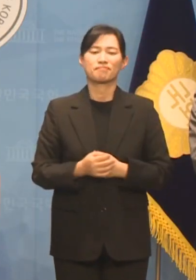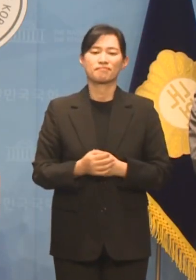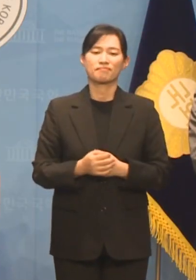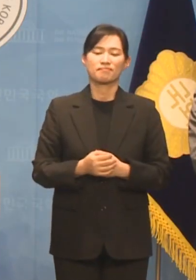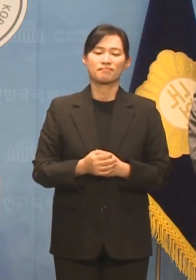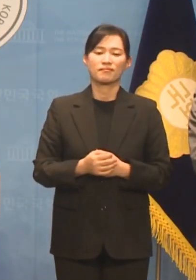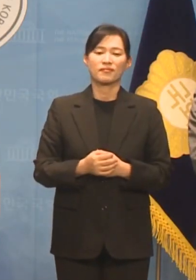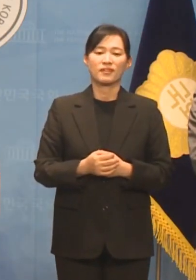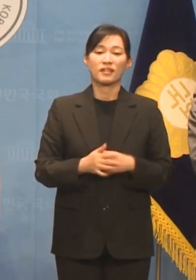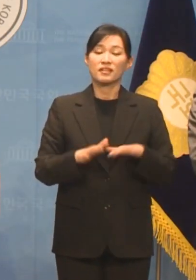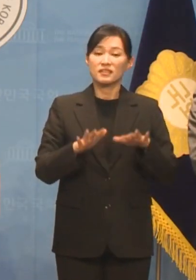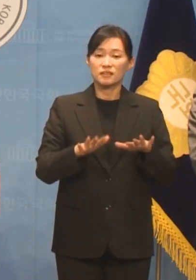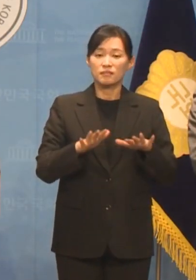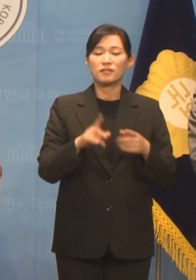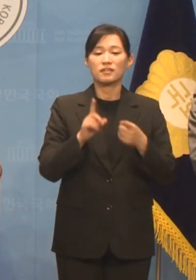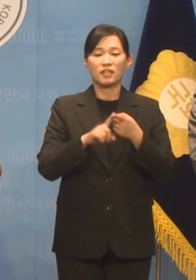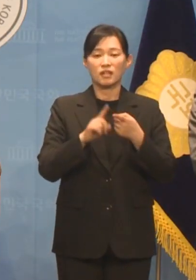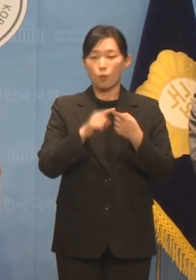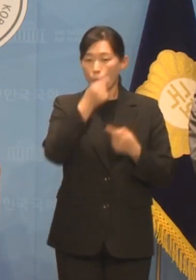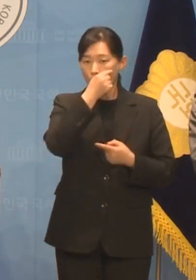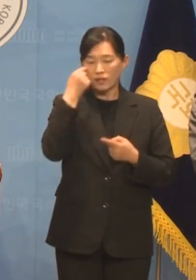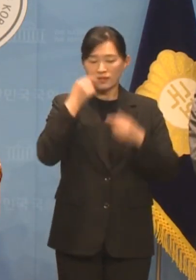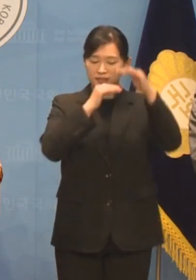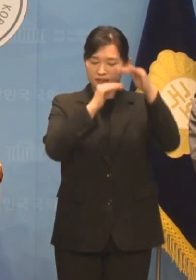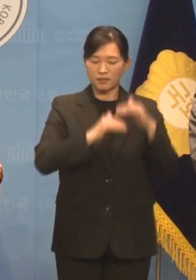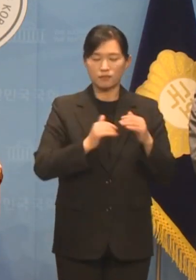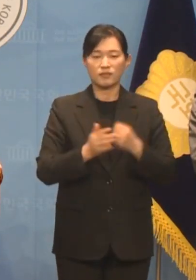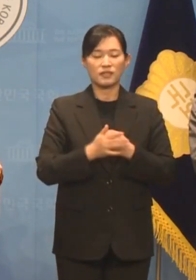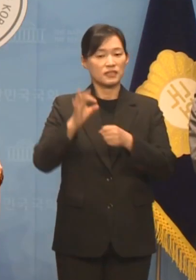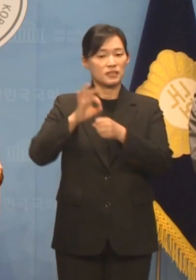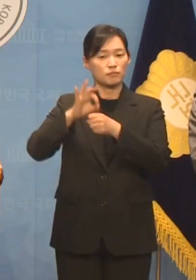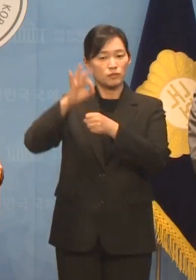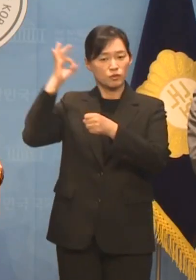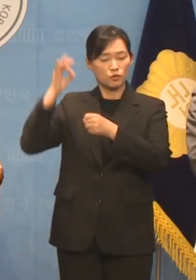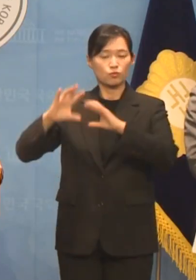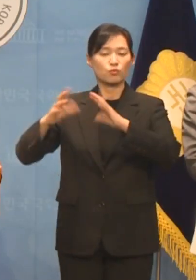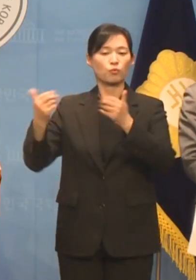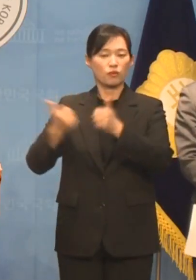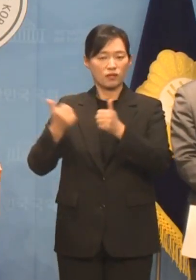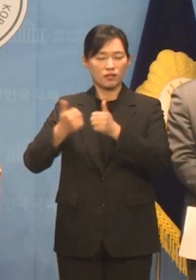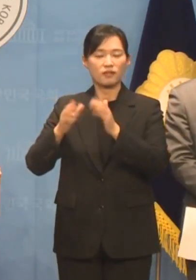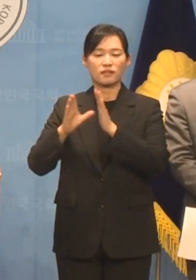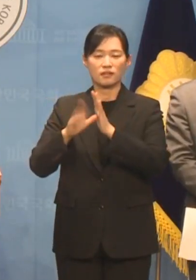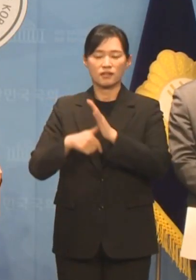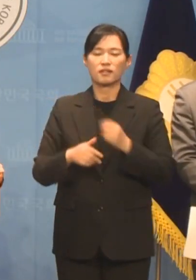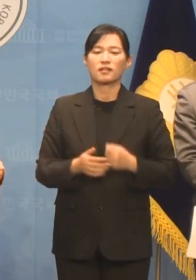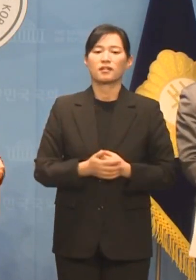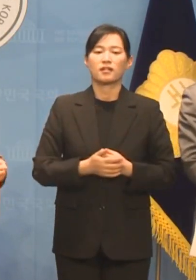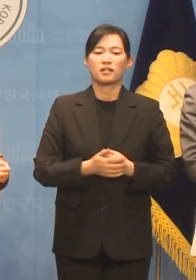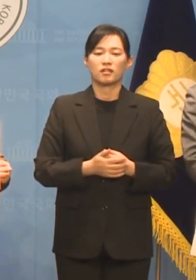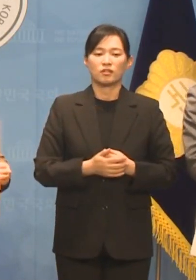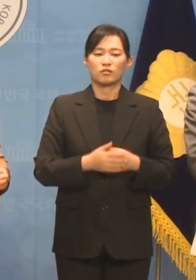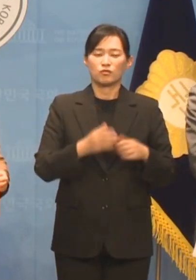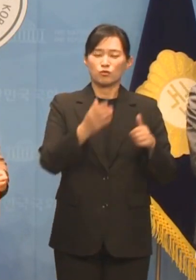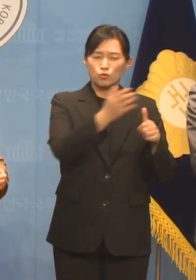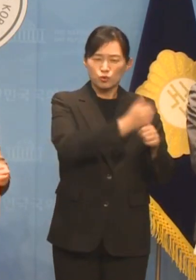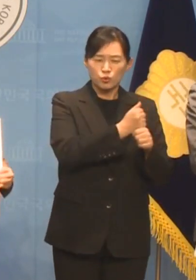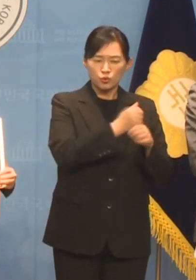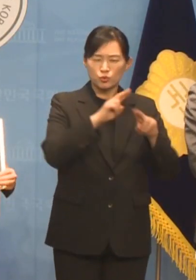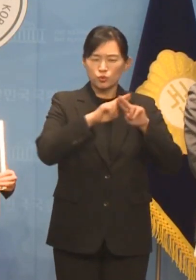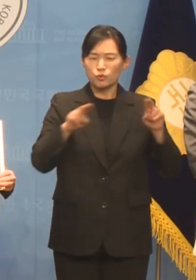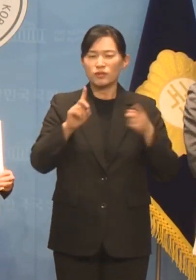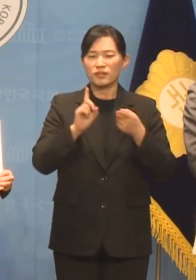했습니다. 지금 거기에 대한 근거 내용입니다. 10년 전에 국회에서 당시에 구속 취소에 대한